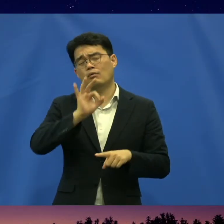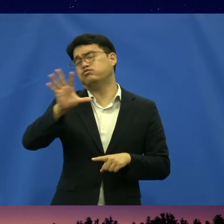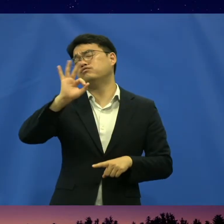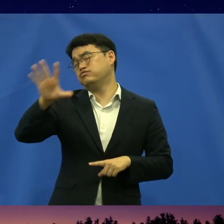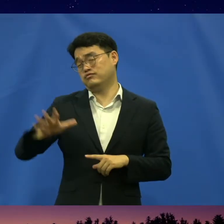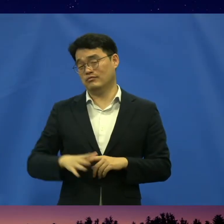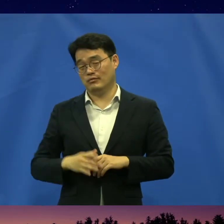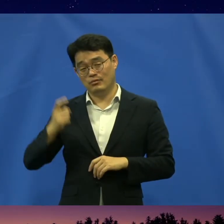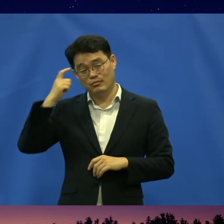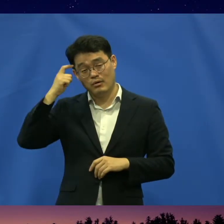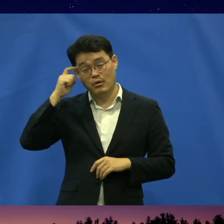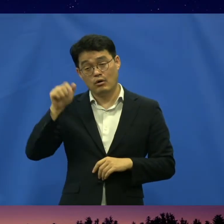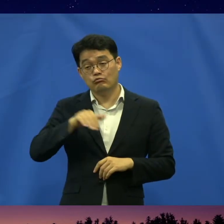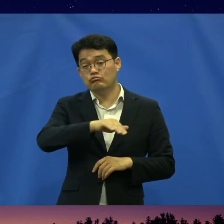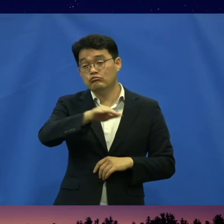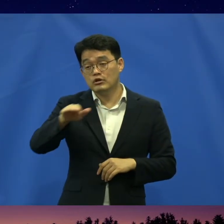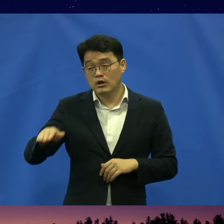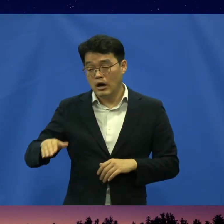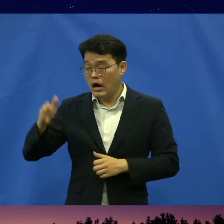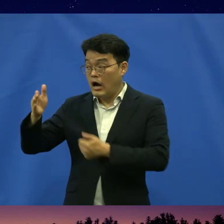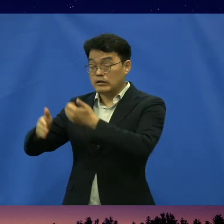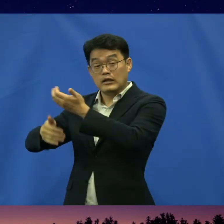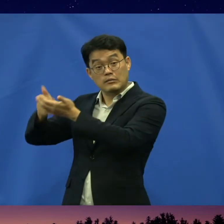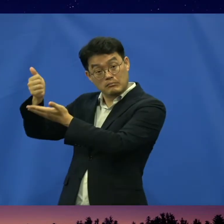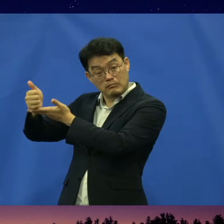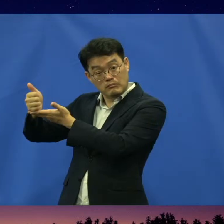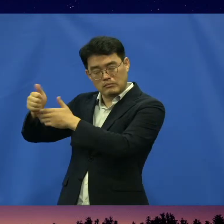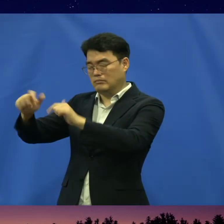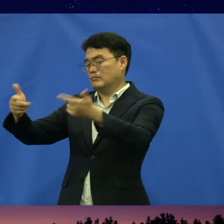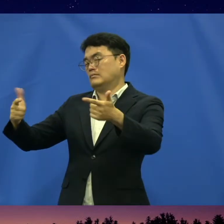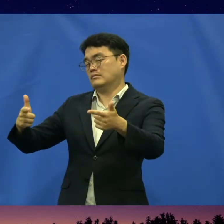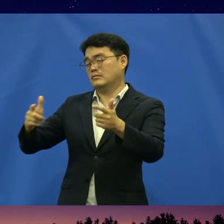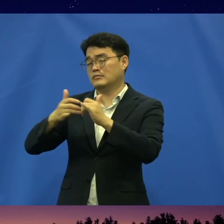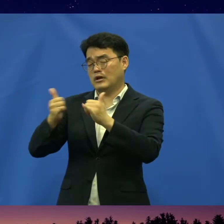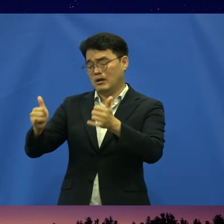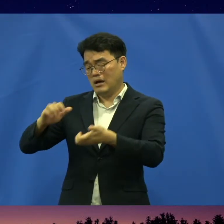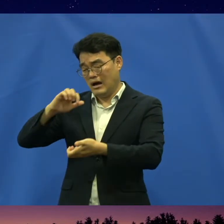요즘 엄청난 대적자들, 욕하는 사람.